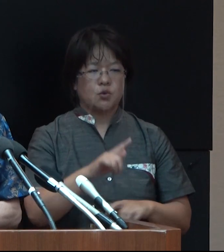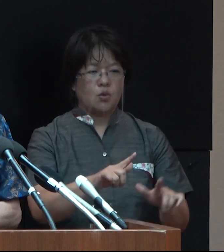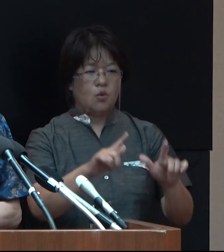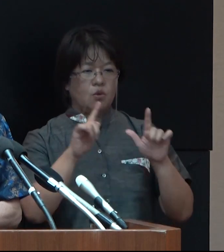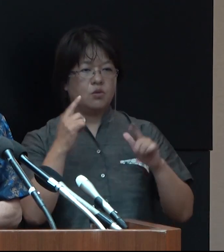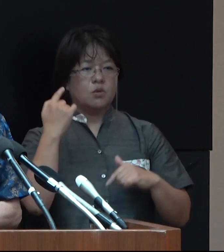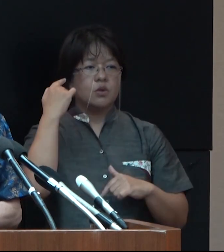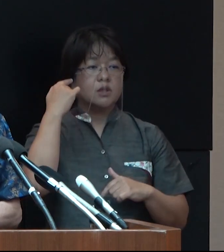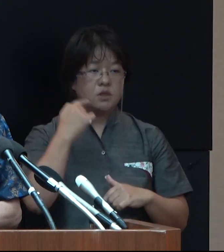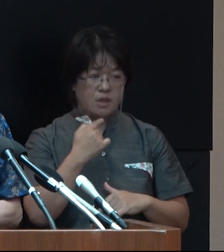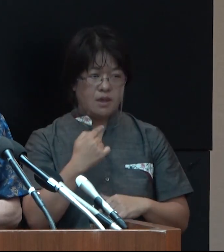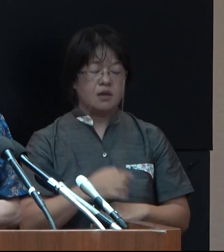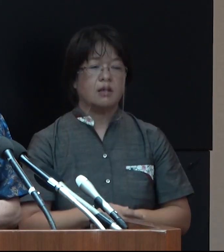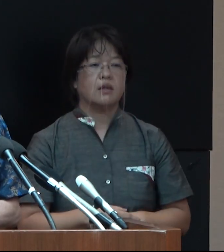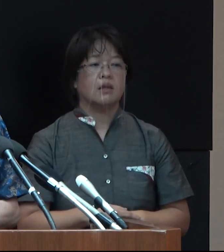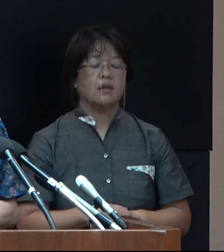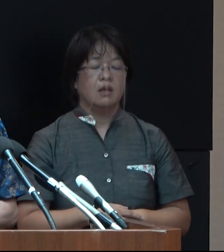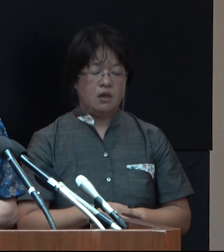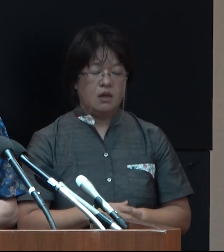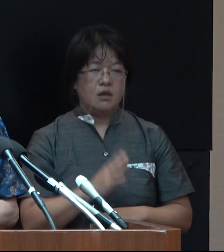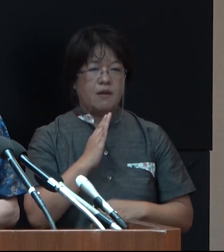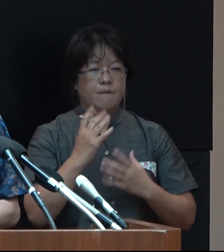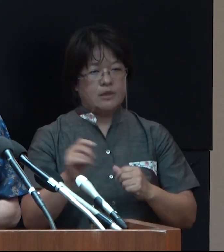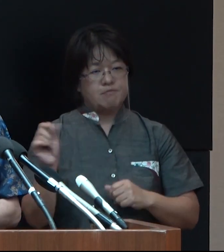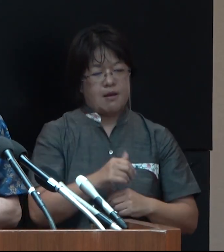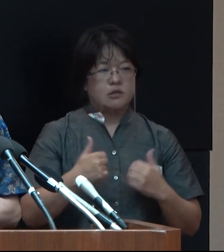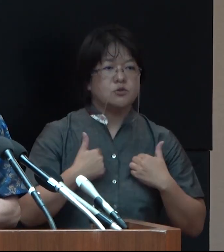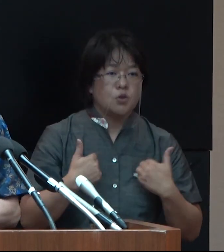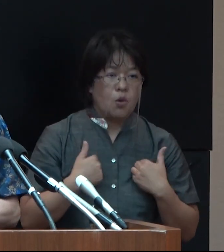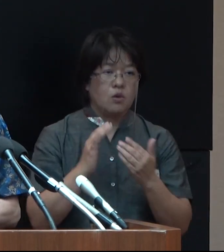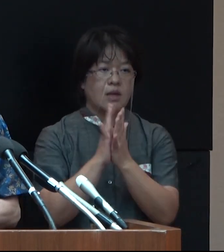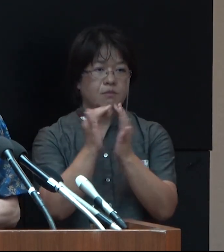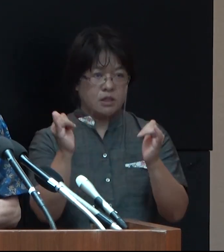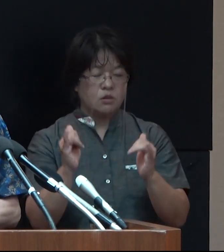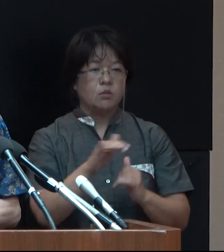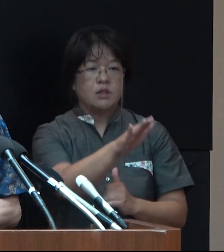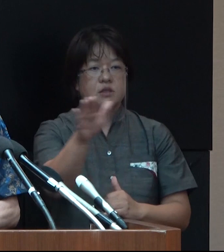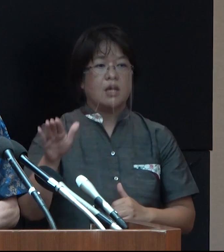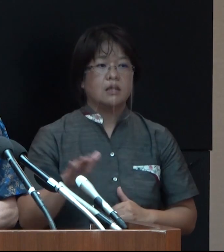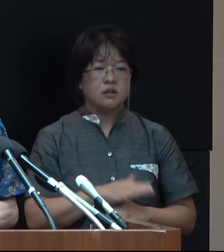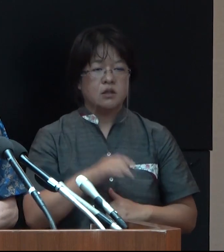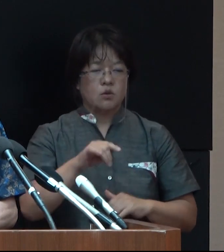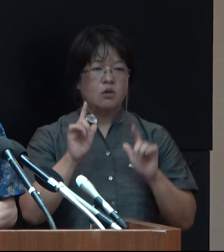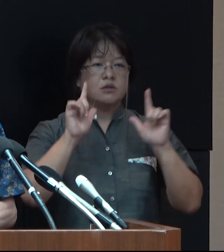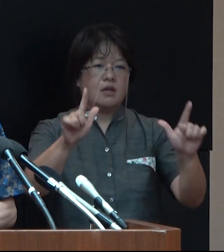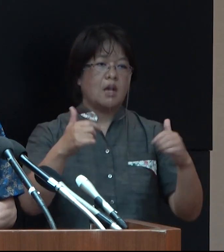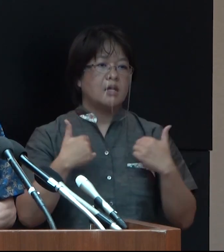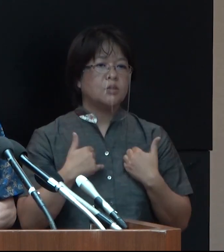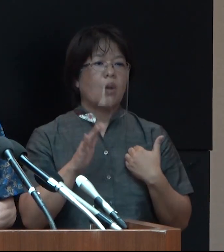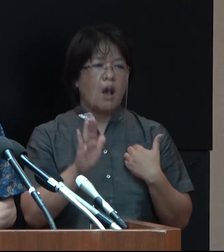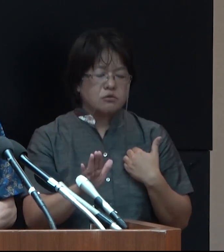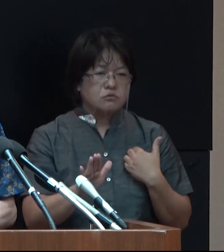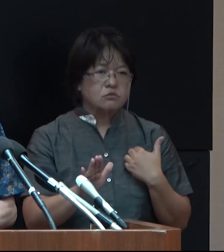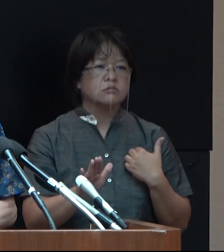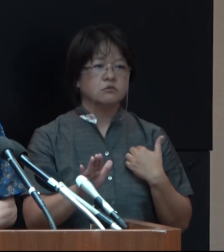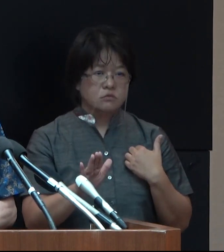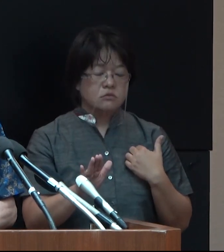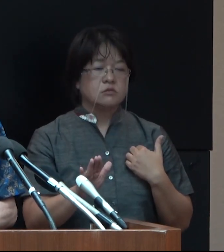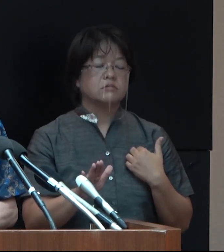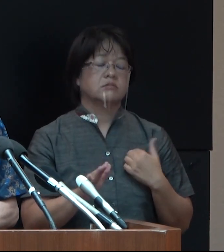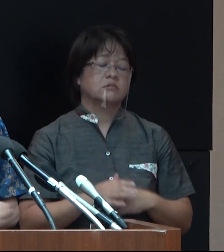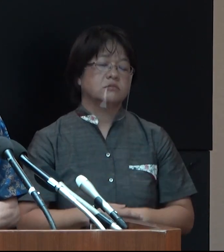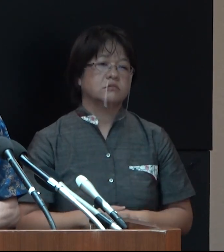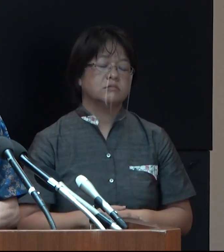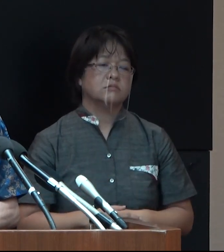けて、可及的速やかに県民の皆さんにその宣言を出さなければならないということ